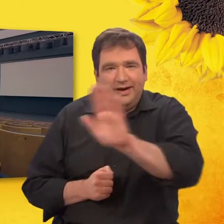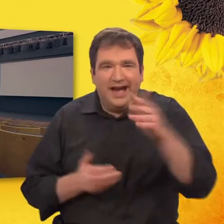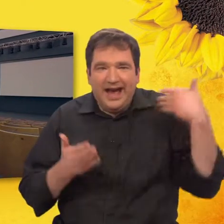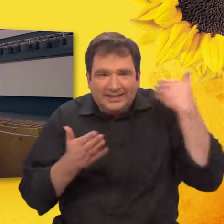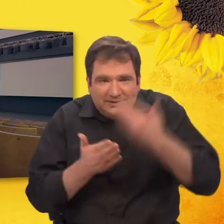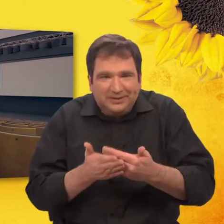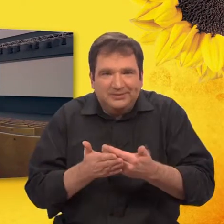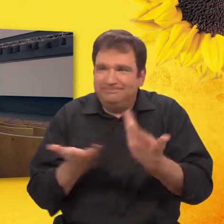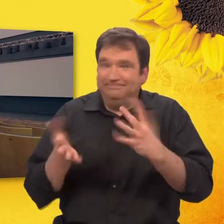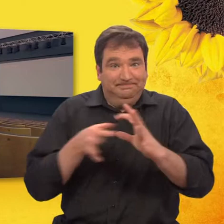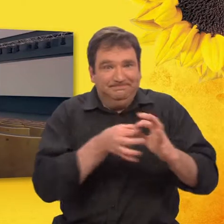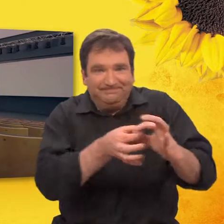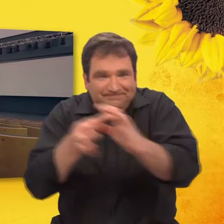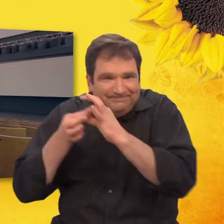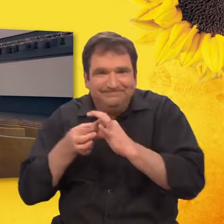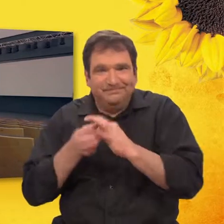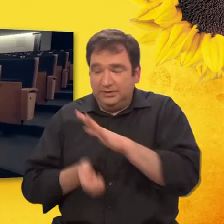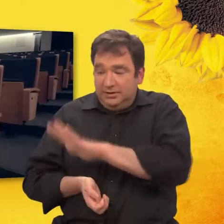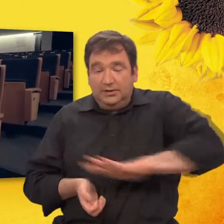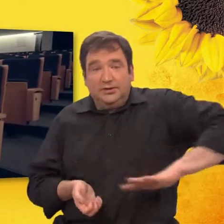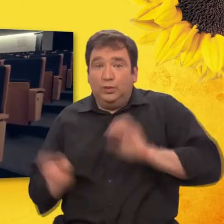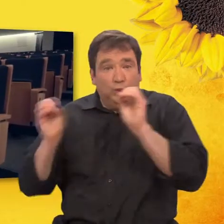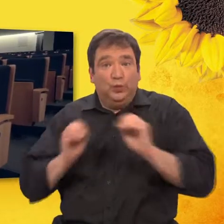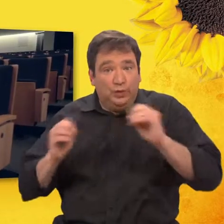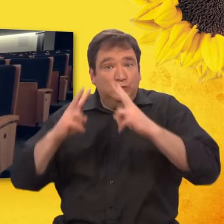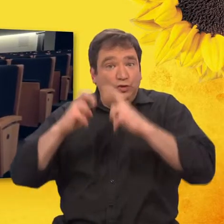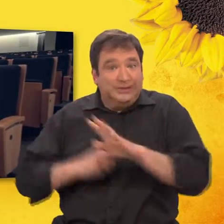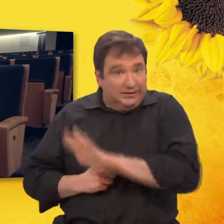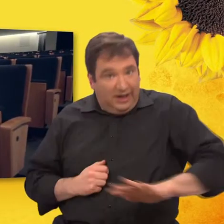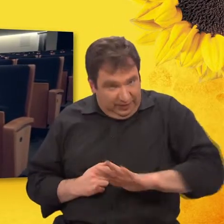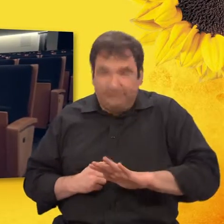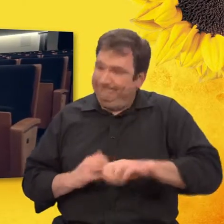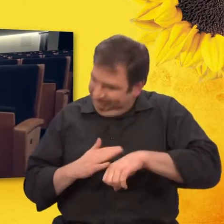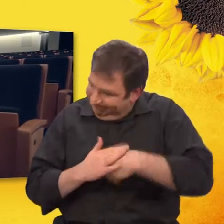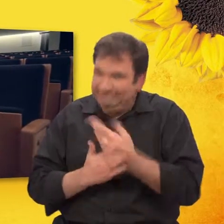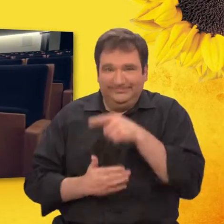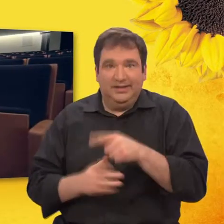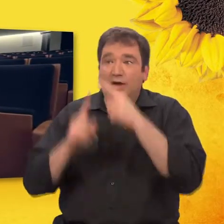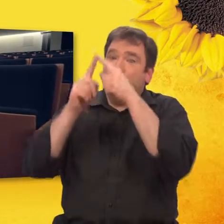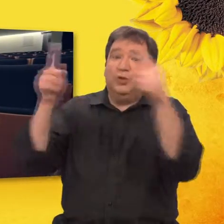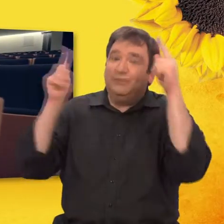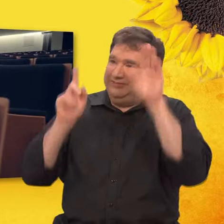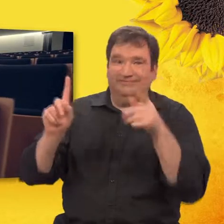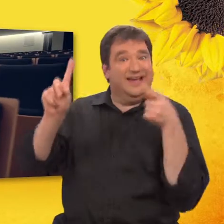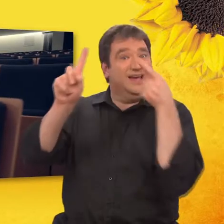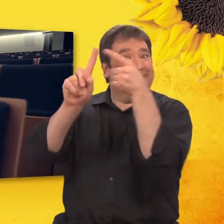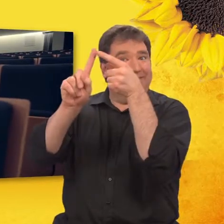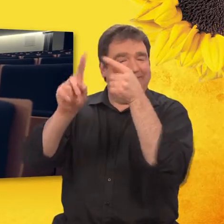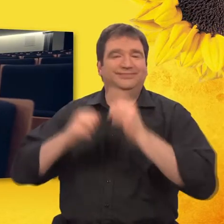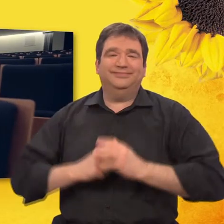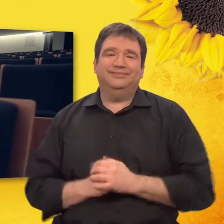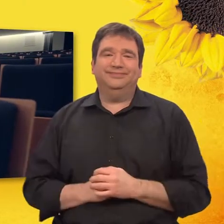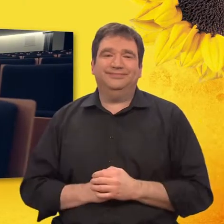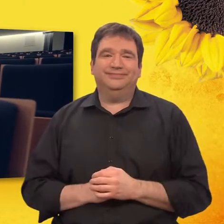Exchanging experiences, creating synergies, filling the void of research in the South. These are the goals of the ambitious